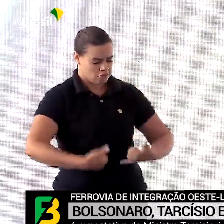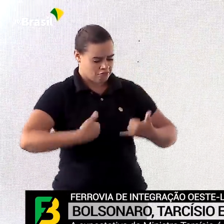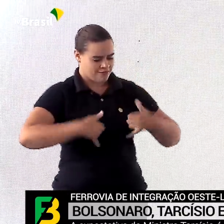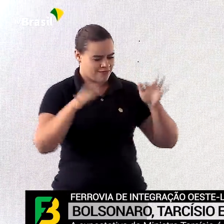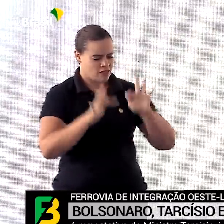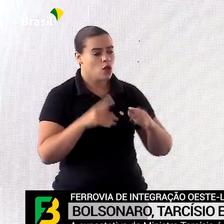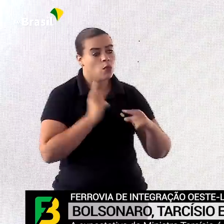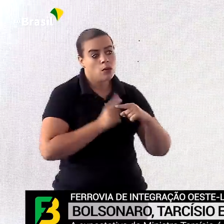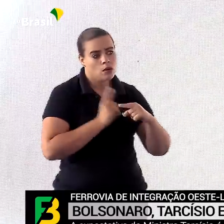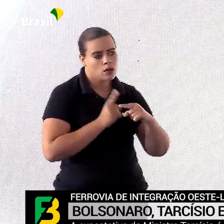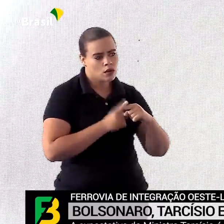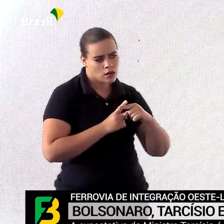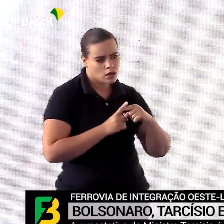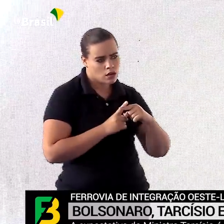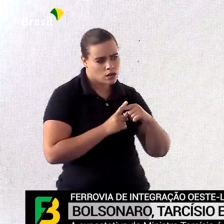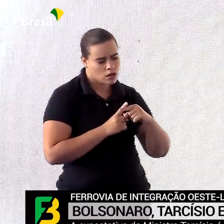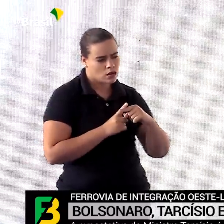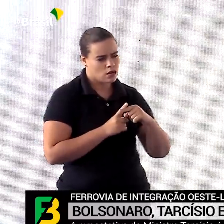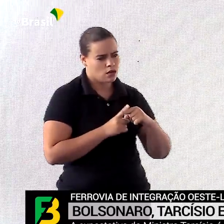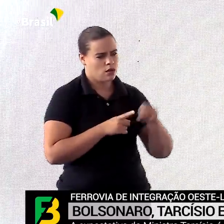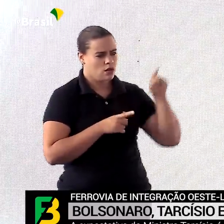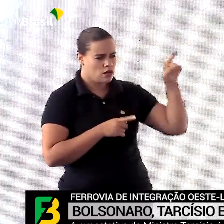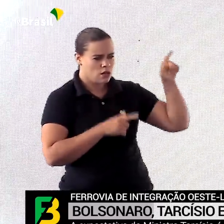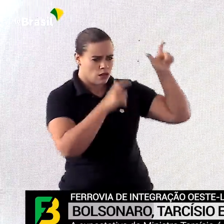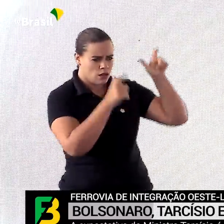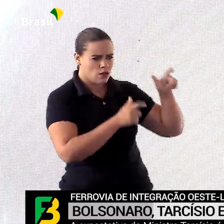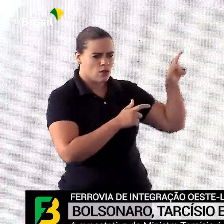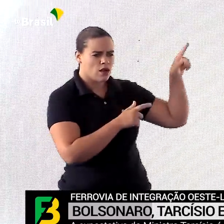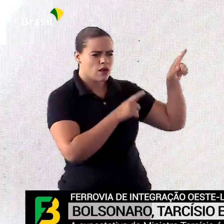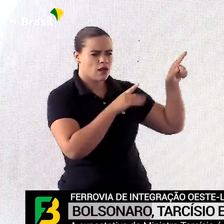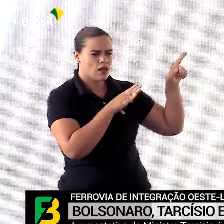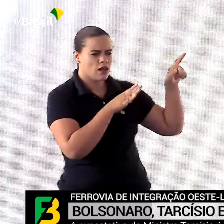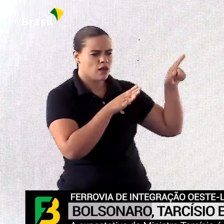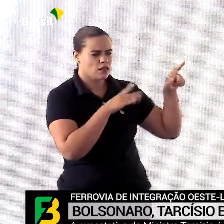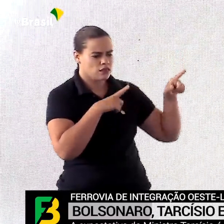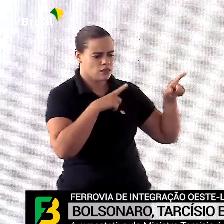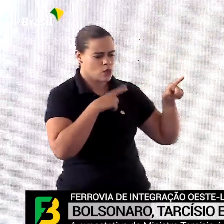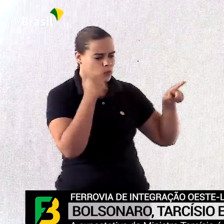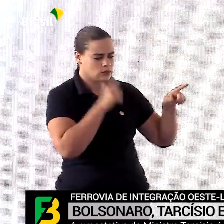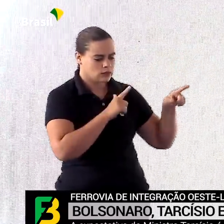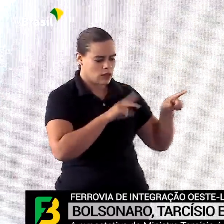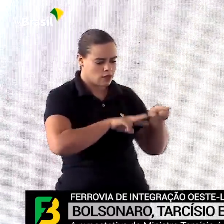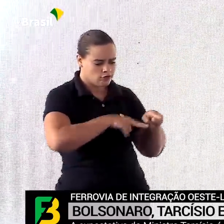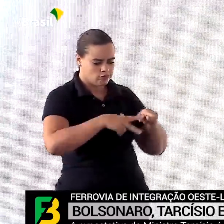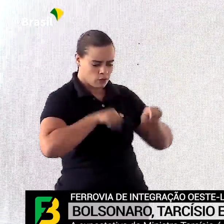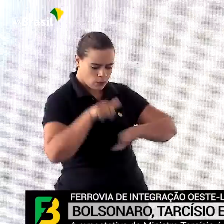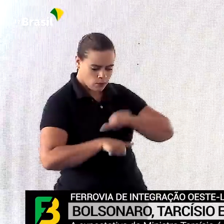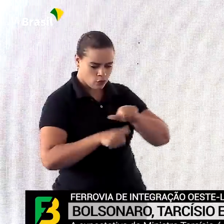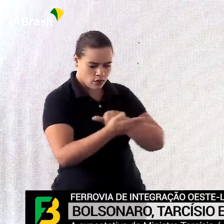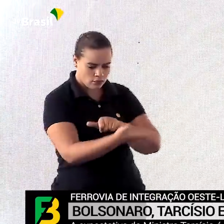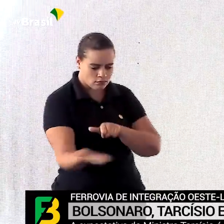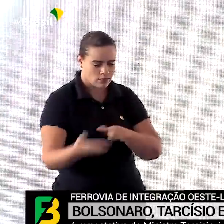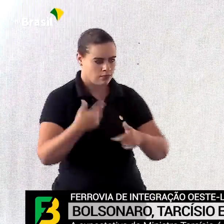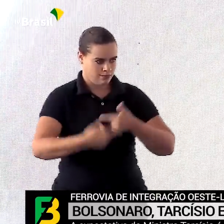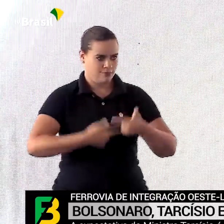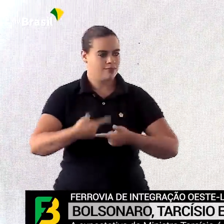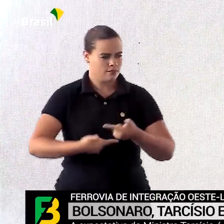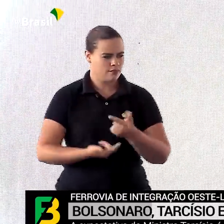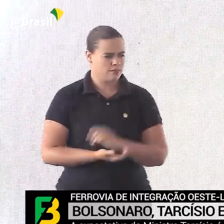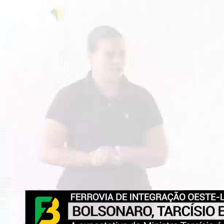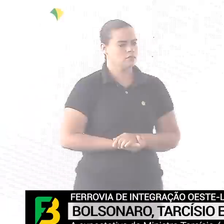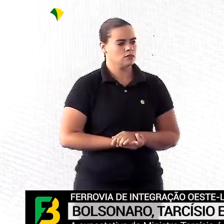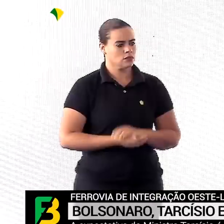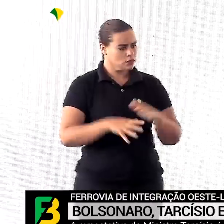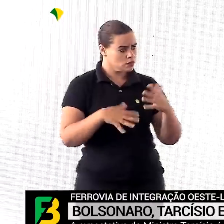porque a gente bate com força o martelo é porque aquela batida de martelo vira isso aqui ó gira obra